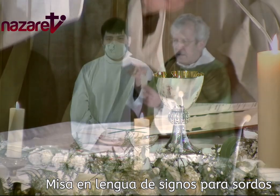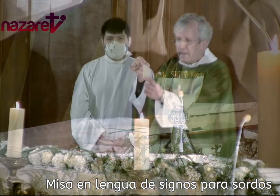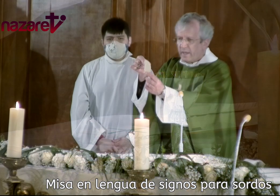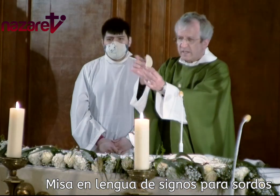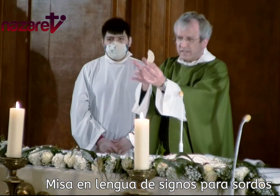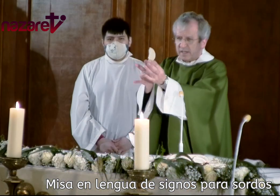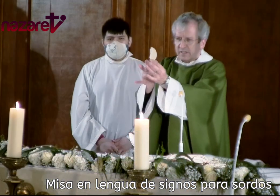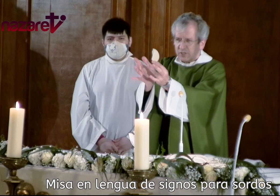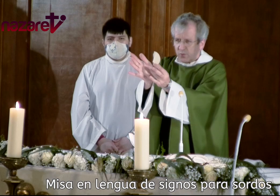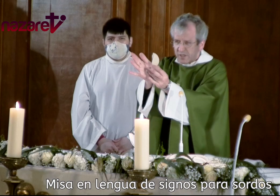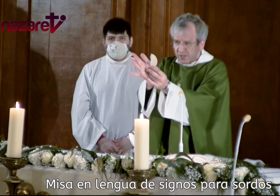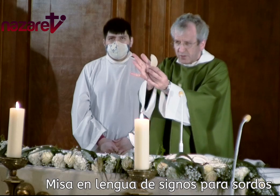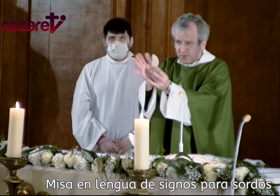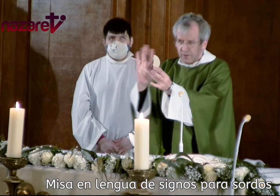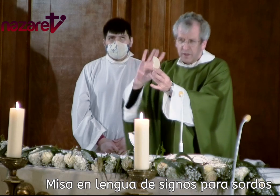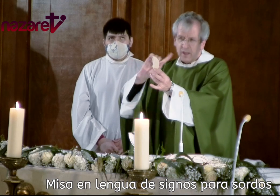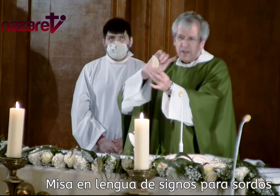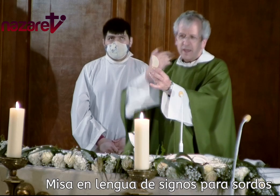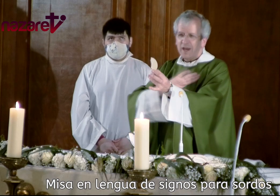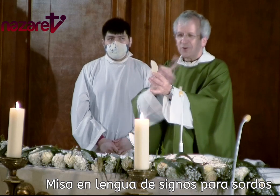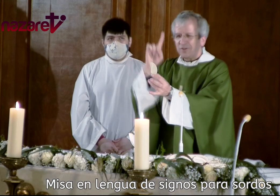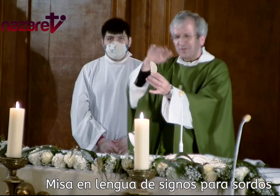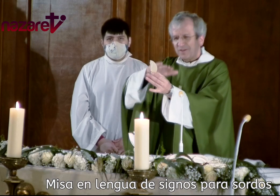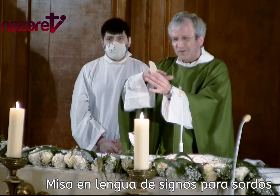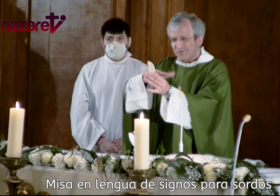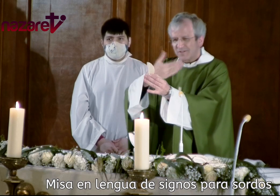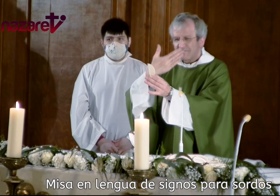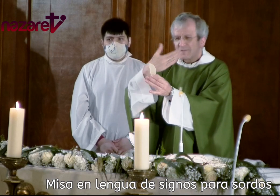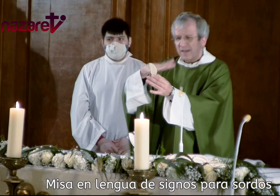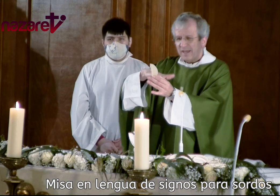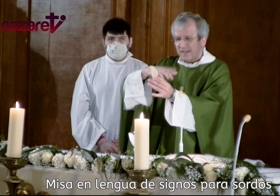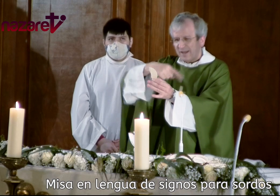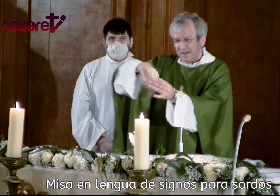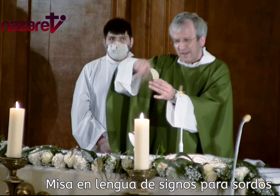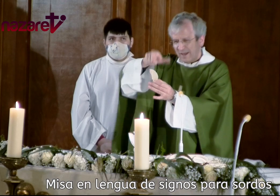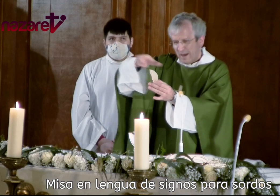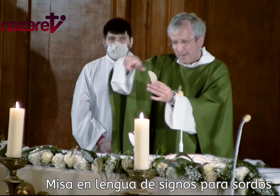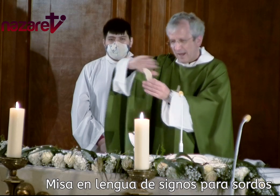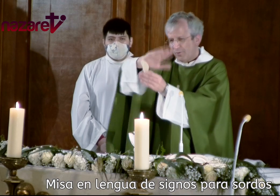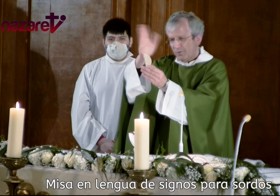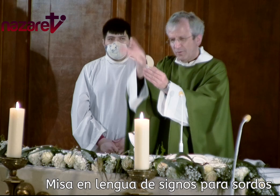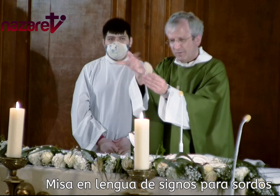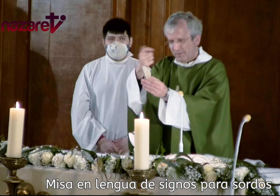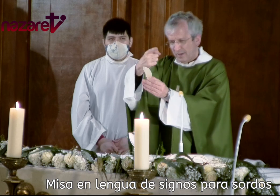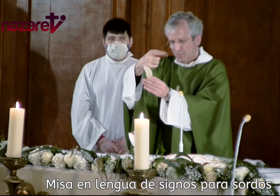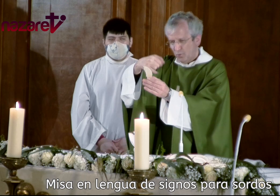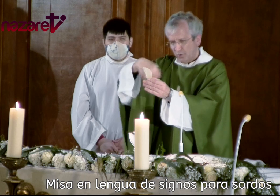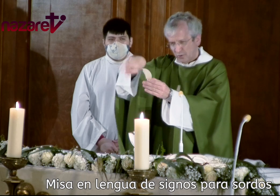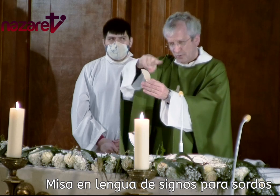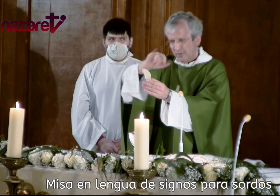este es jesucristo el cordero de dios que quita el pecado del mundo